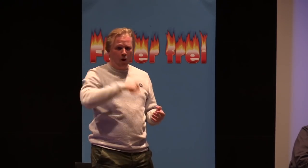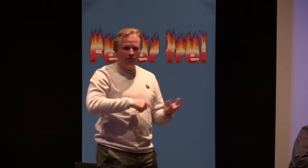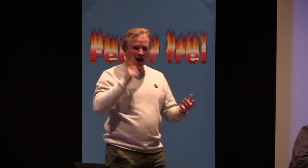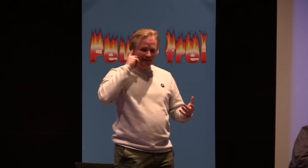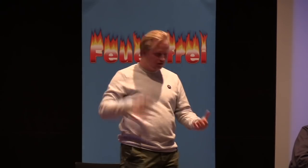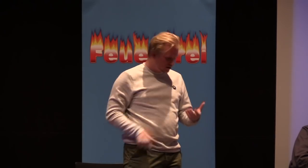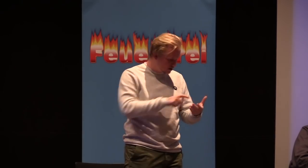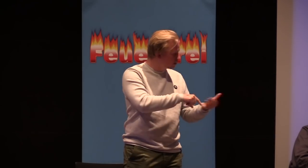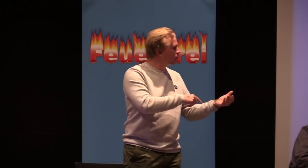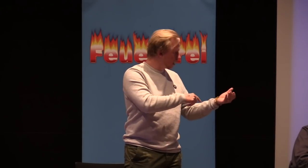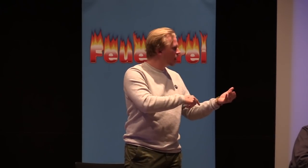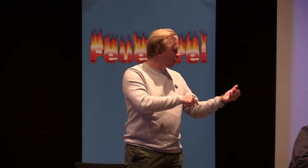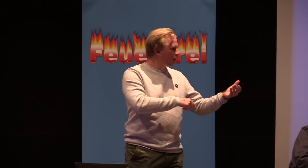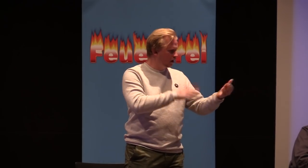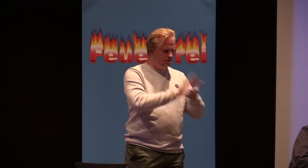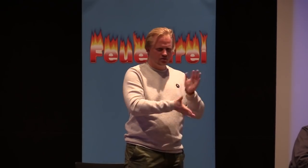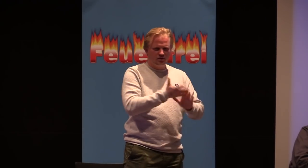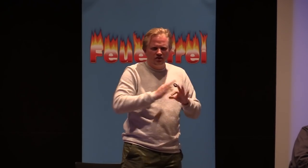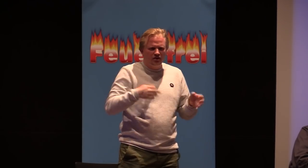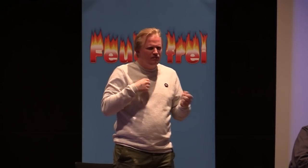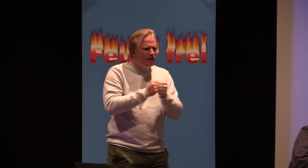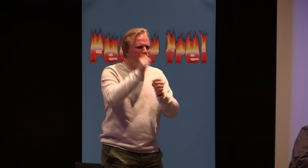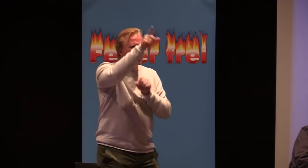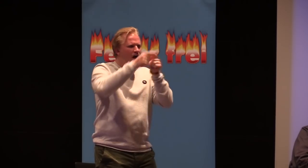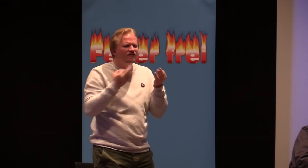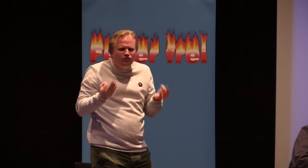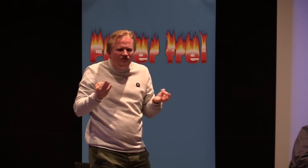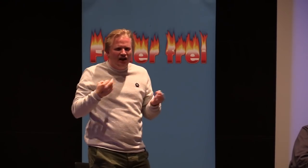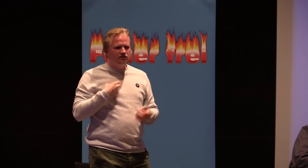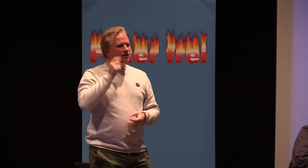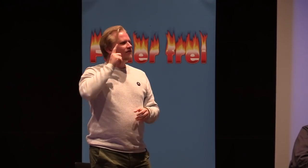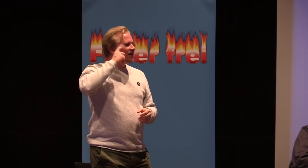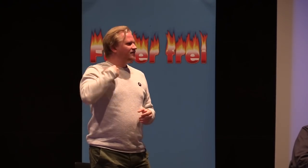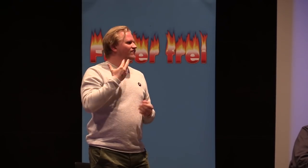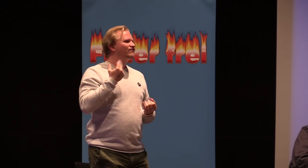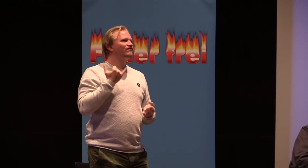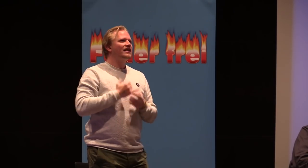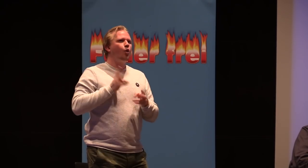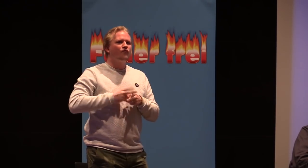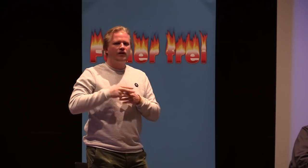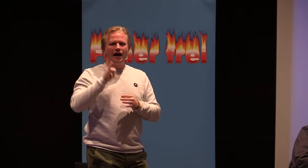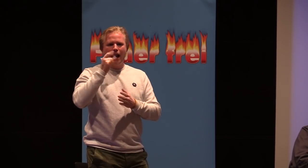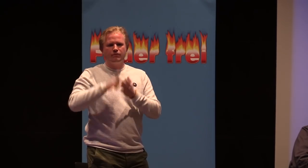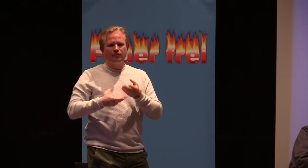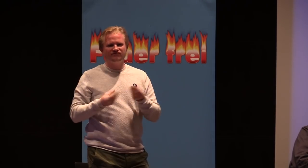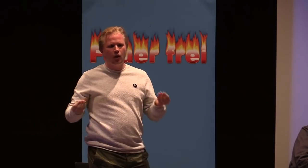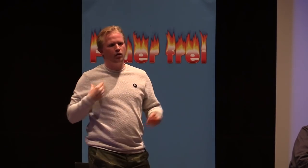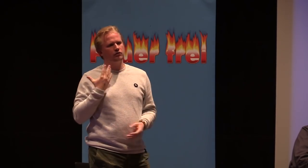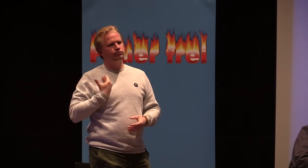wird online das Foto hochgeladen und dann kann man sogar mit dem Handy schauen, okay, du bist angemeldet, du auch, alles klar, dann weiß der Schiedsrichter Bescheid und dann ist